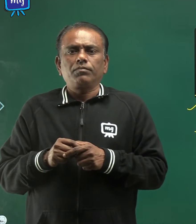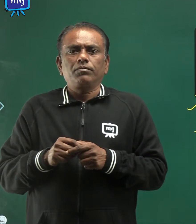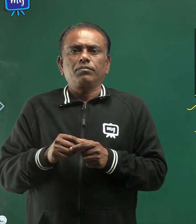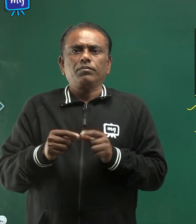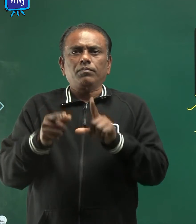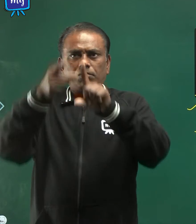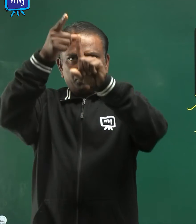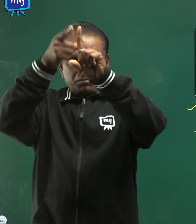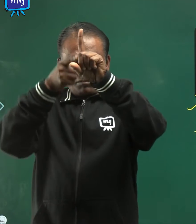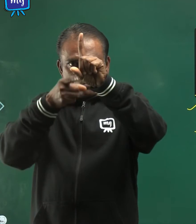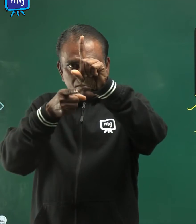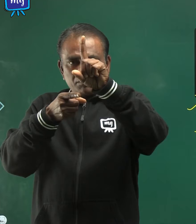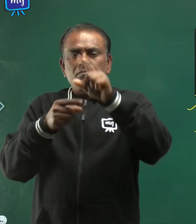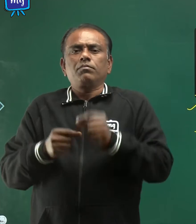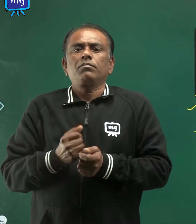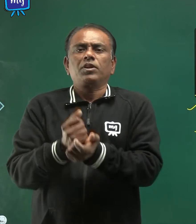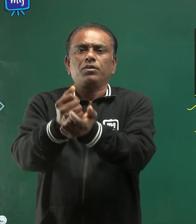स्केल की सहायता से।